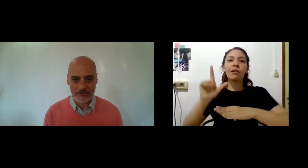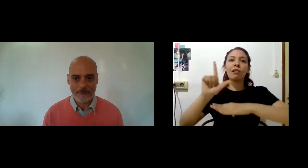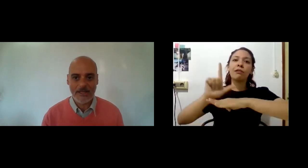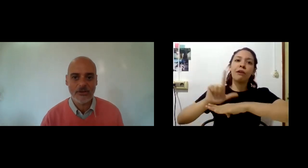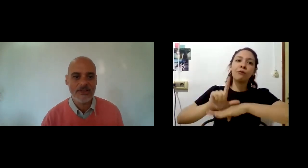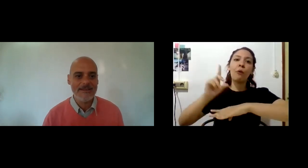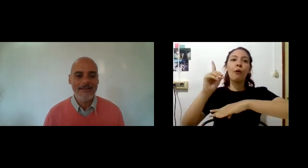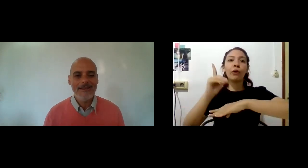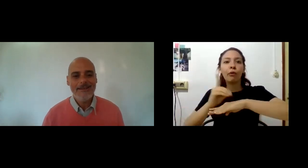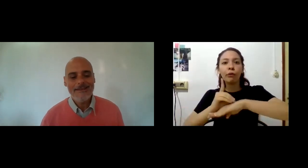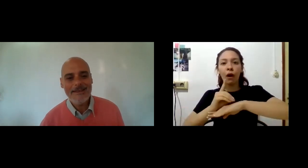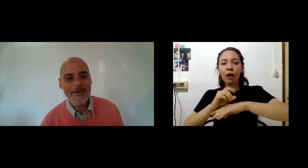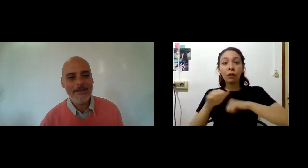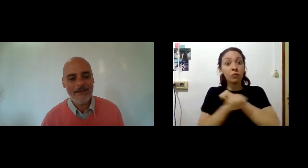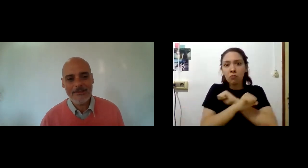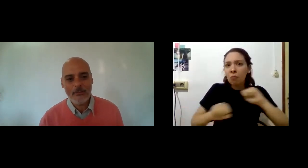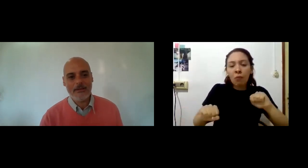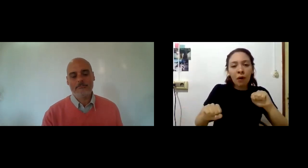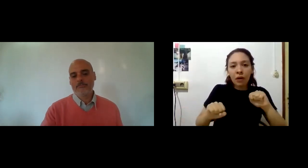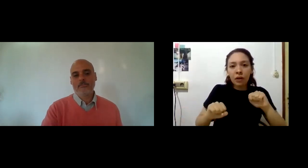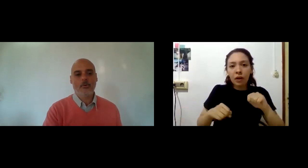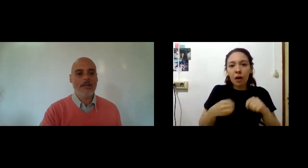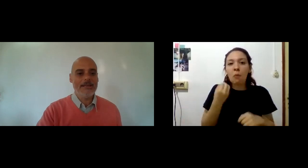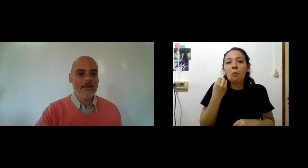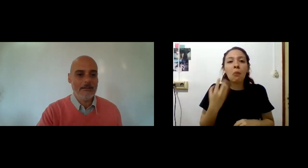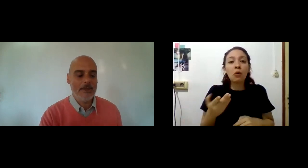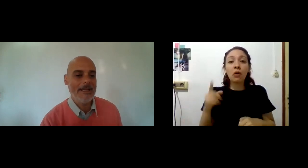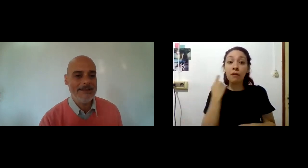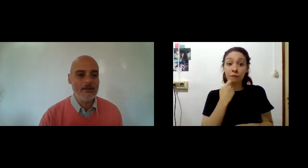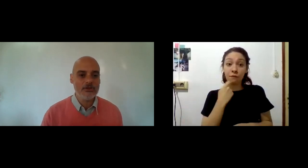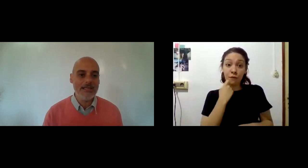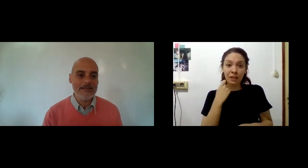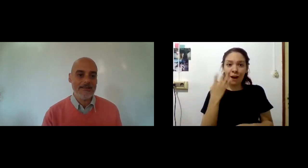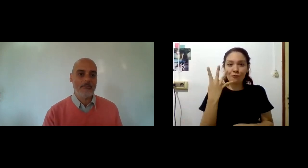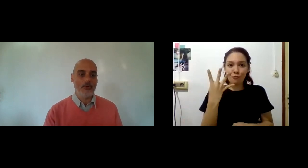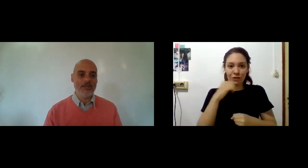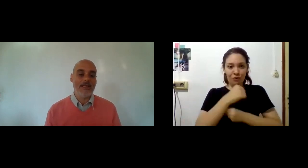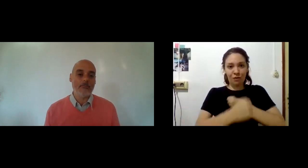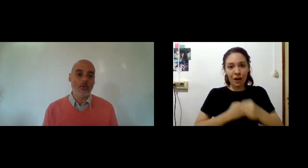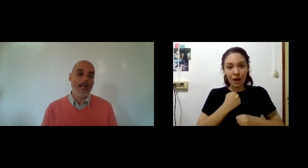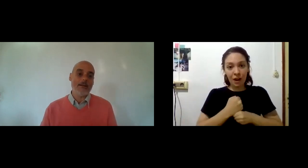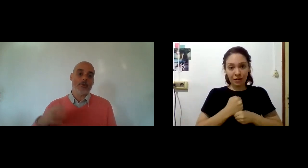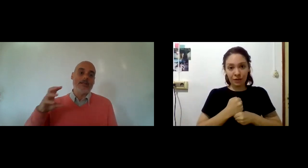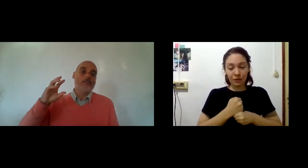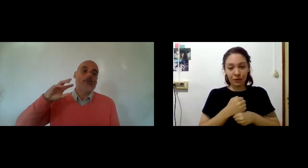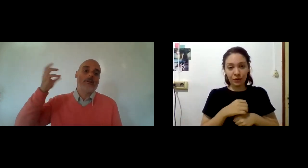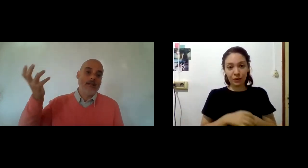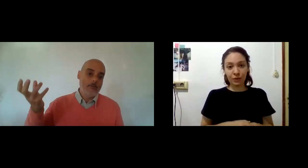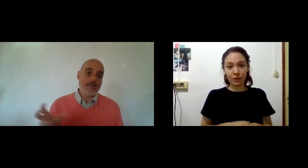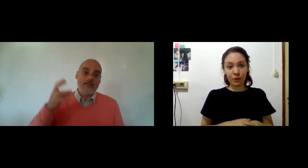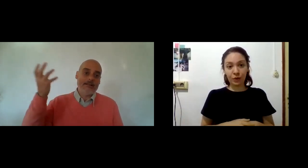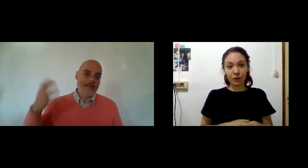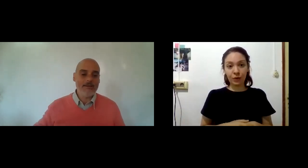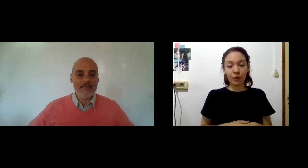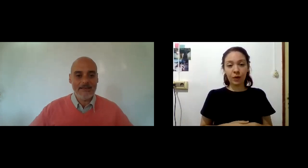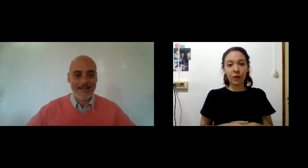4 años. Entonces, si bien eso, bueno, me parece que los oyentes podrían buscar, por ejemplo,